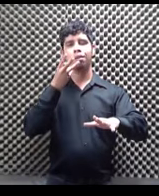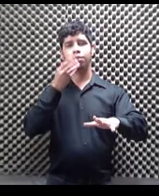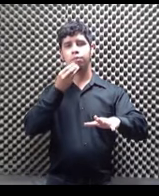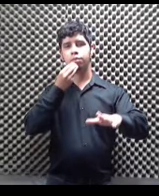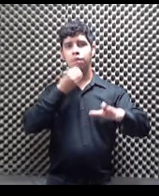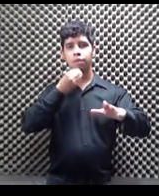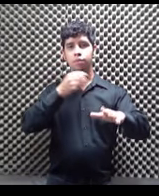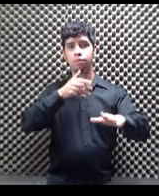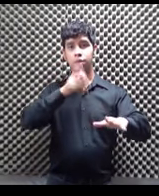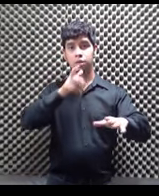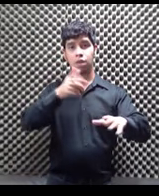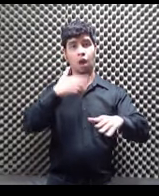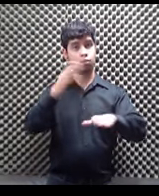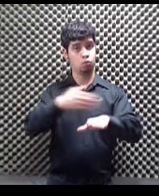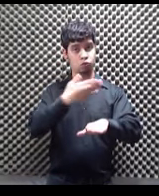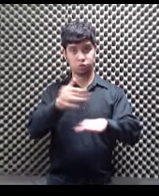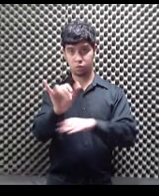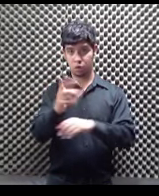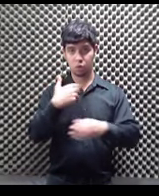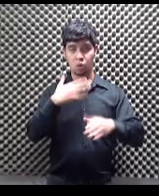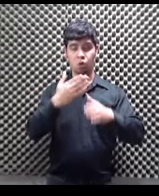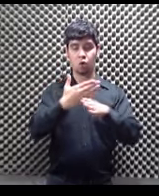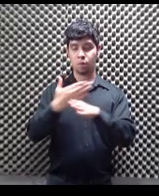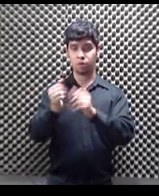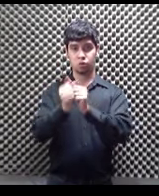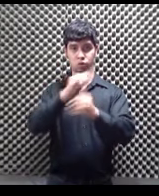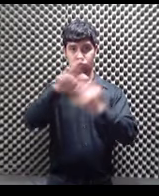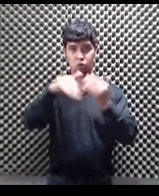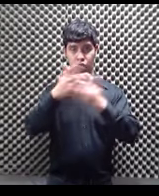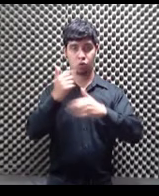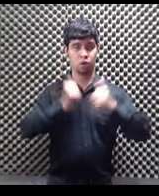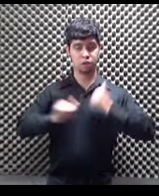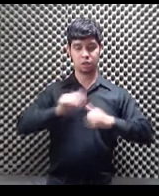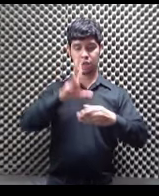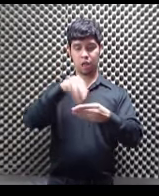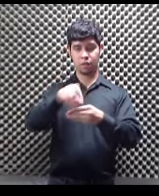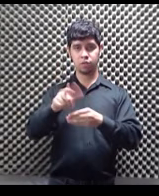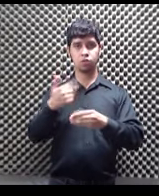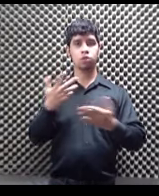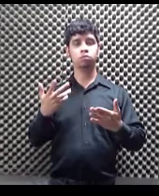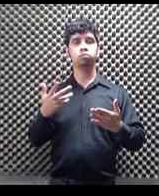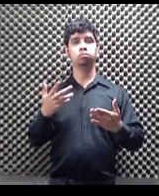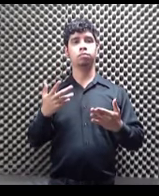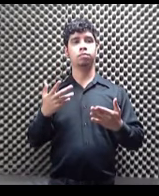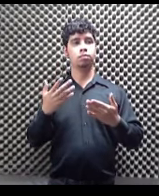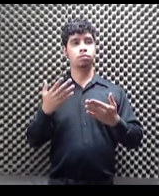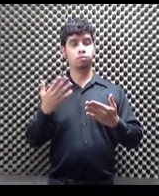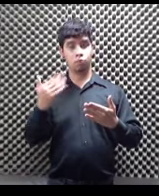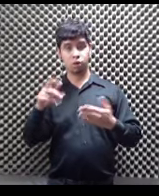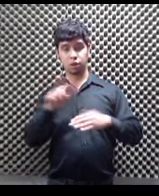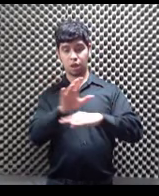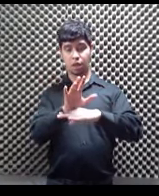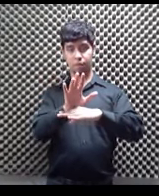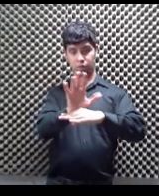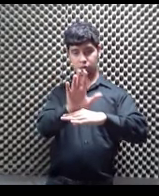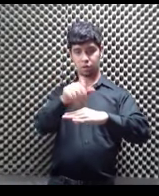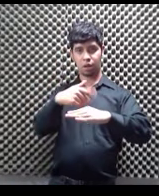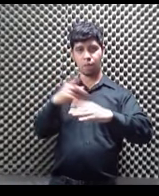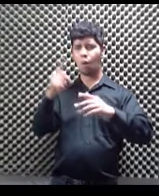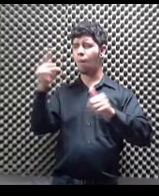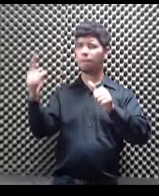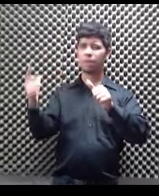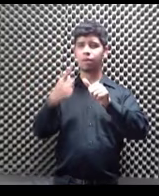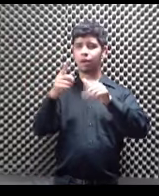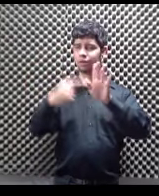música. Y es un compartir con los artistas que están en el elenco de la película, que van a estar allí presentes, porque la película se estrena allí.